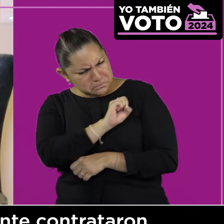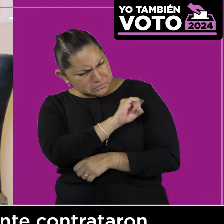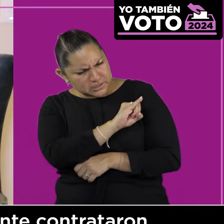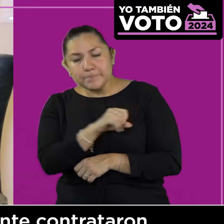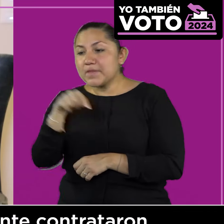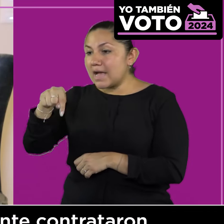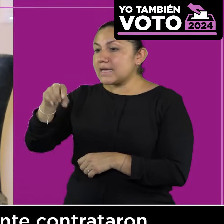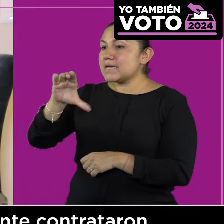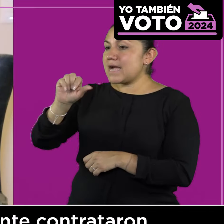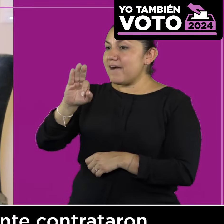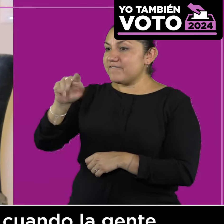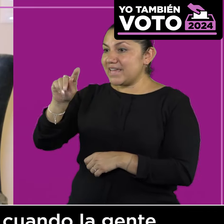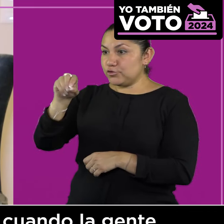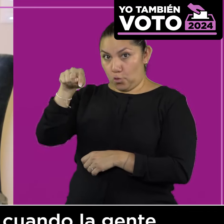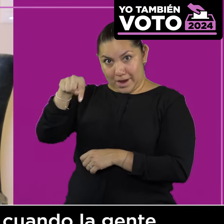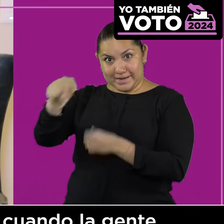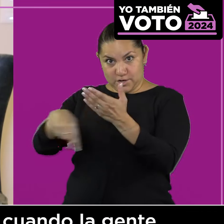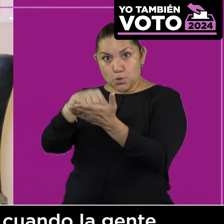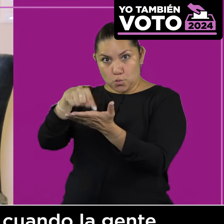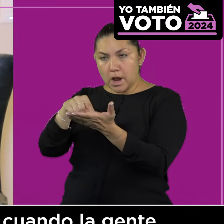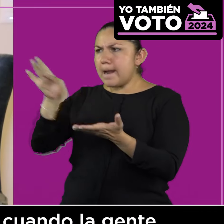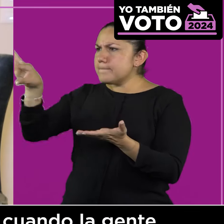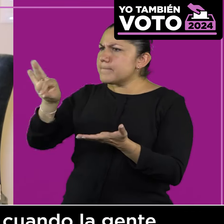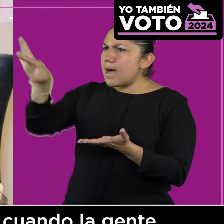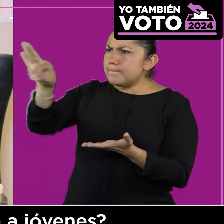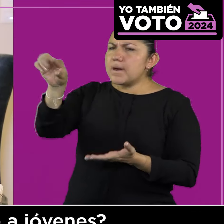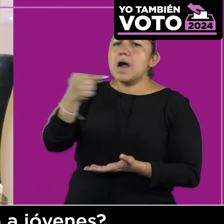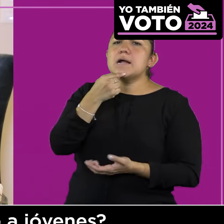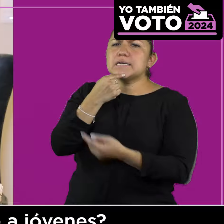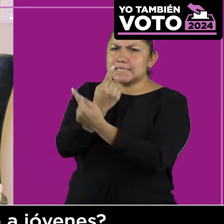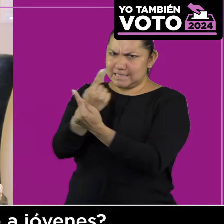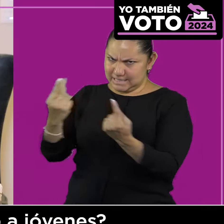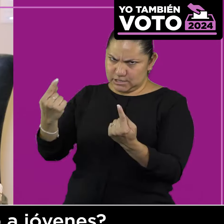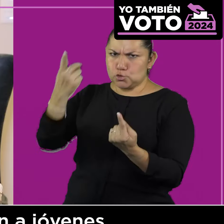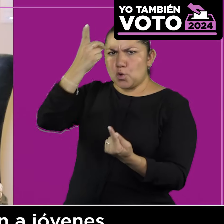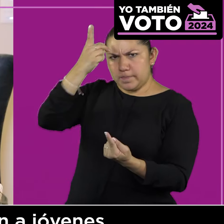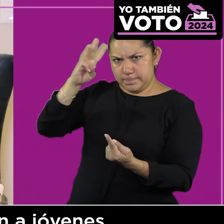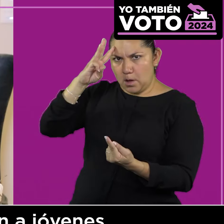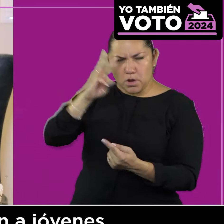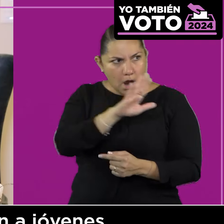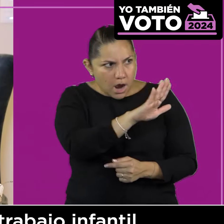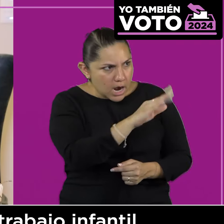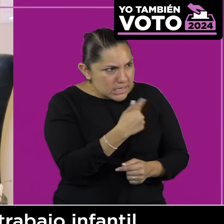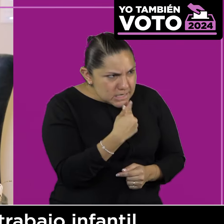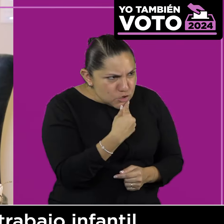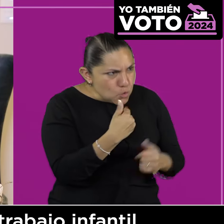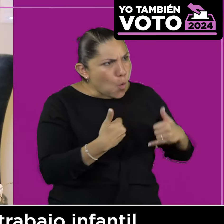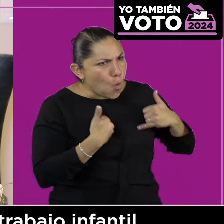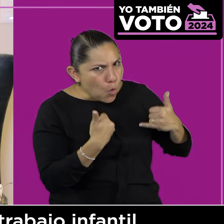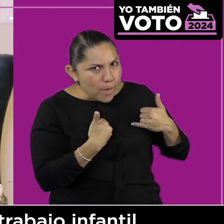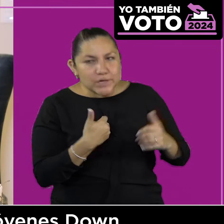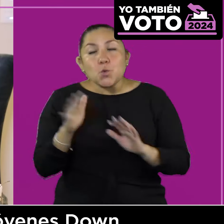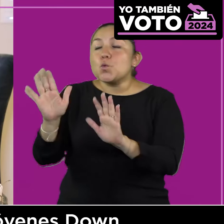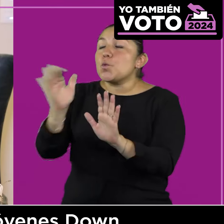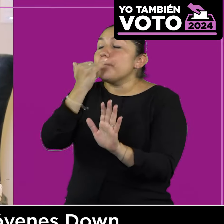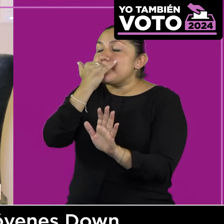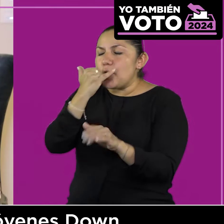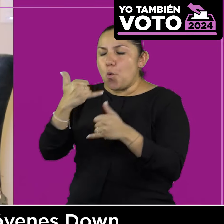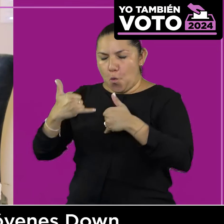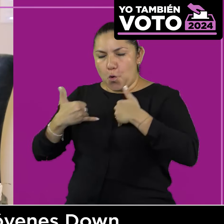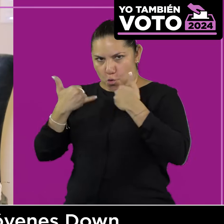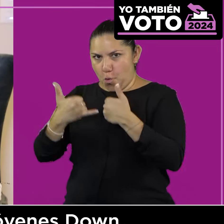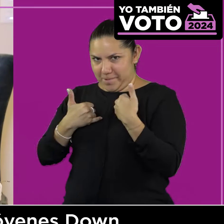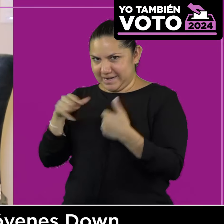que precisamente contrataron a niños down y cuando la gente a niños o a jóvenes perdón a jóvenes down Perdón perdón sí claro